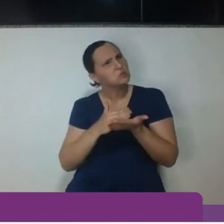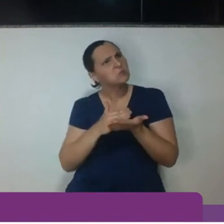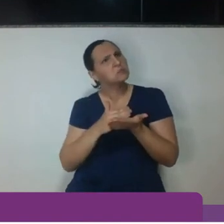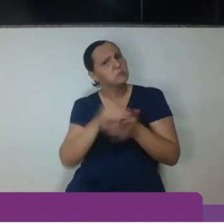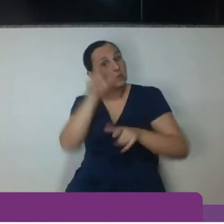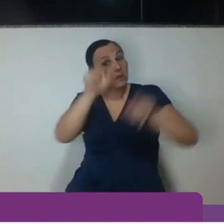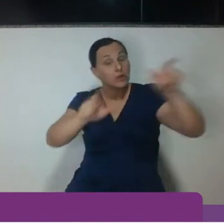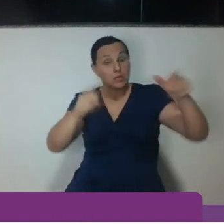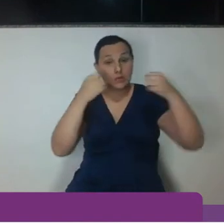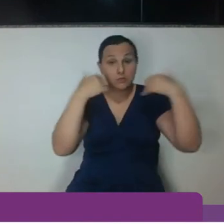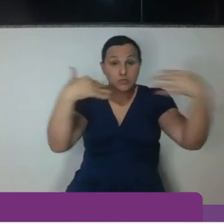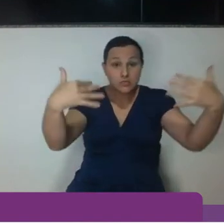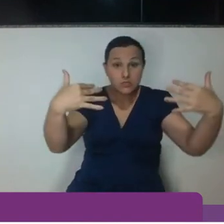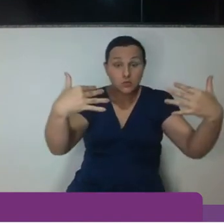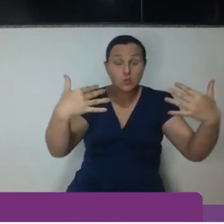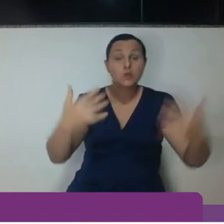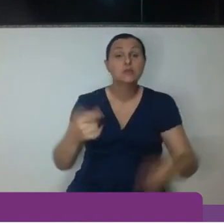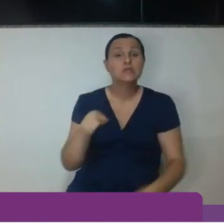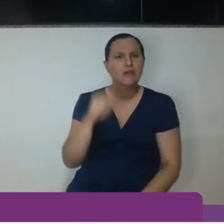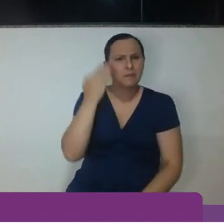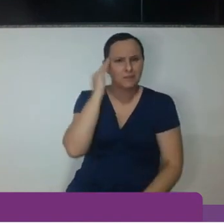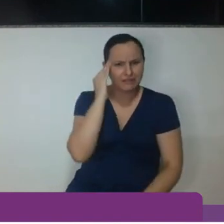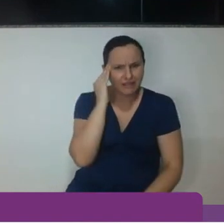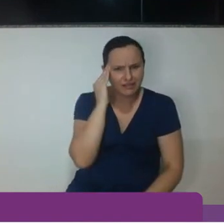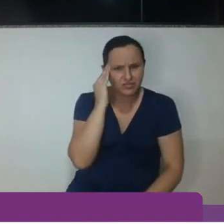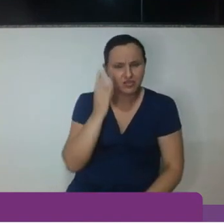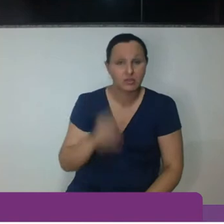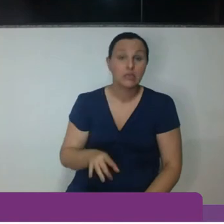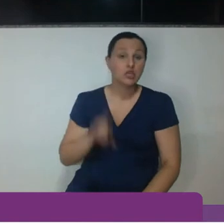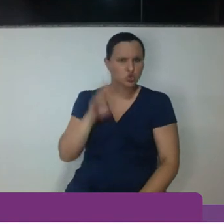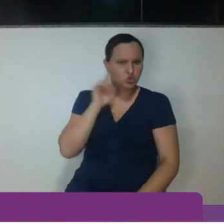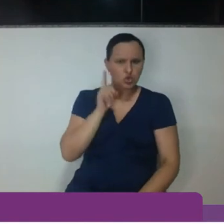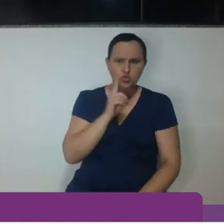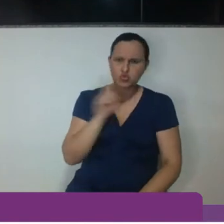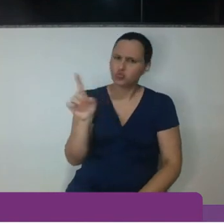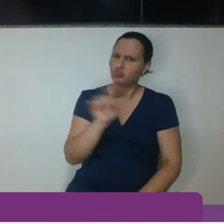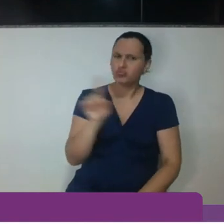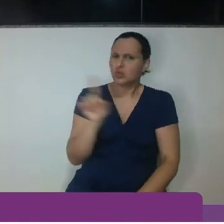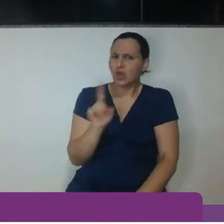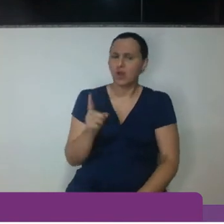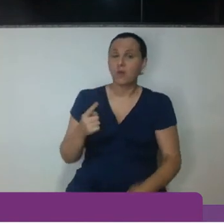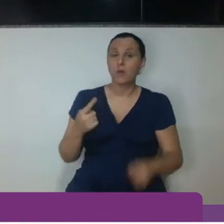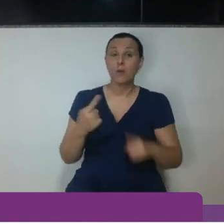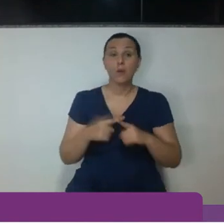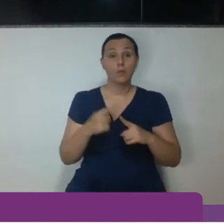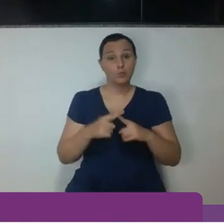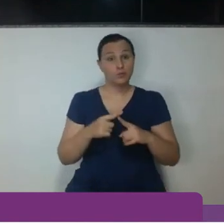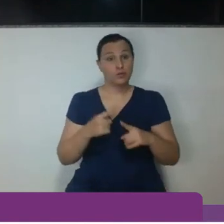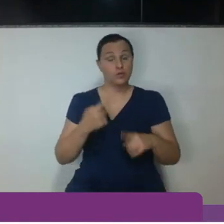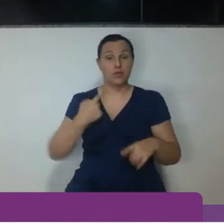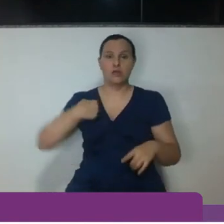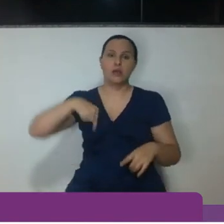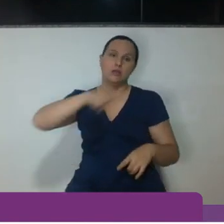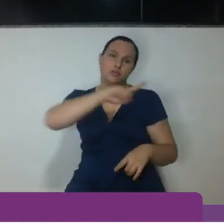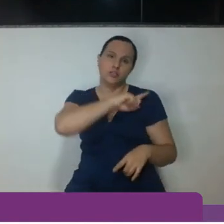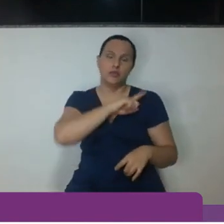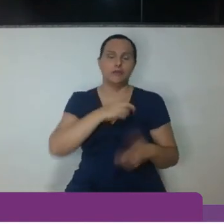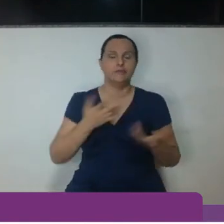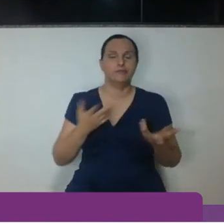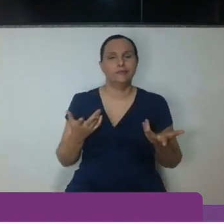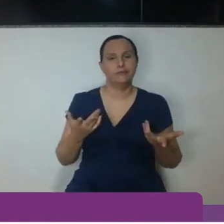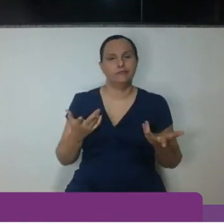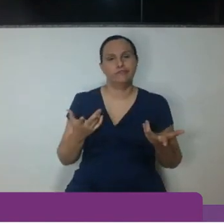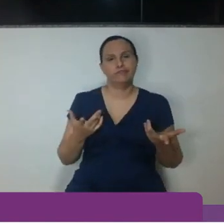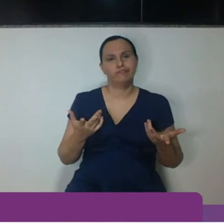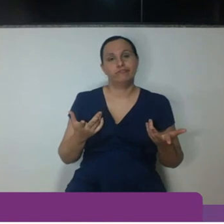só o surdo, o destinatário da interpretação. Por que não só o surdo? A gente interpreta, raras exceções, a gente interpreta de